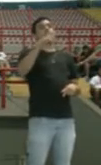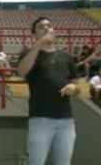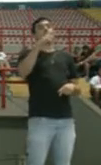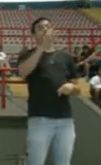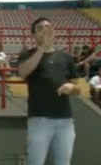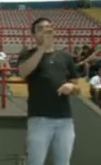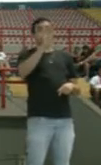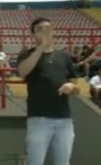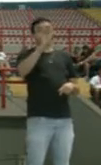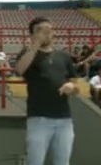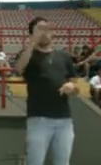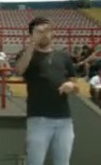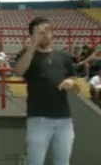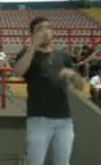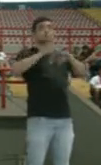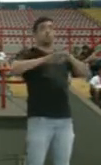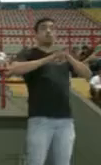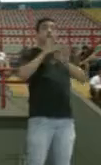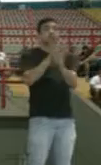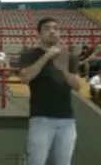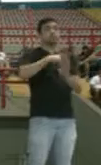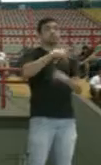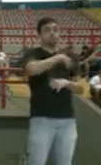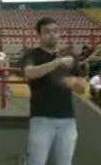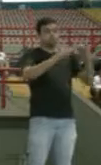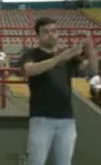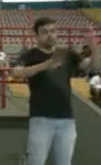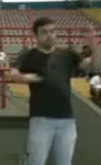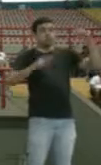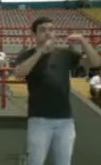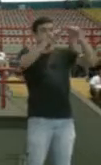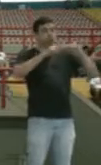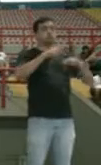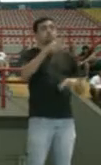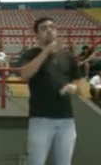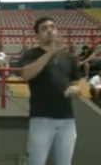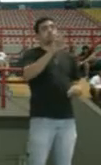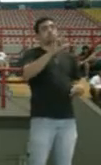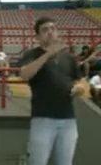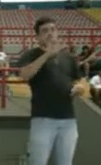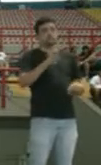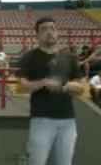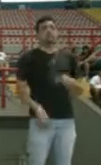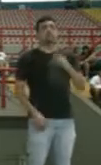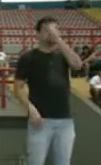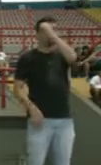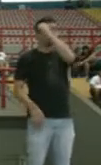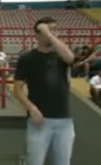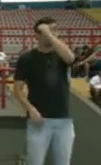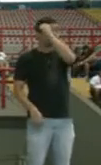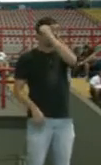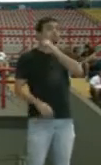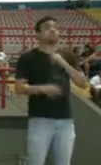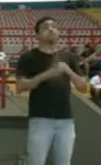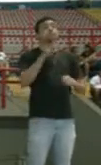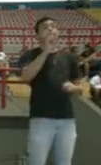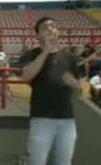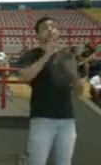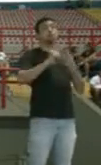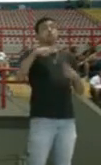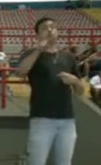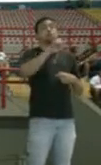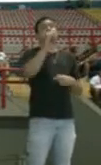proletariado. Porque proletariado é o operário com muitos filhos, por isso prole, tá bom? Se um dia a gente